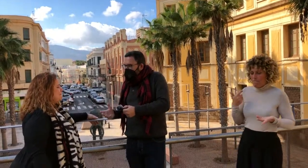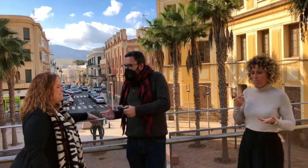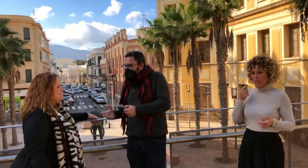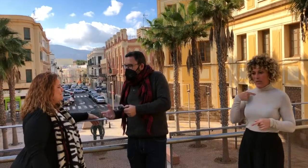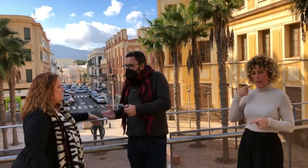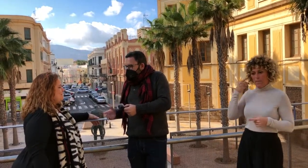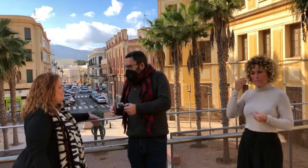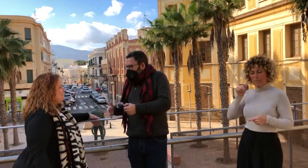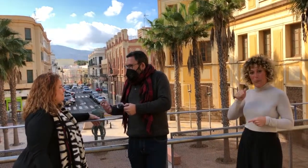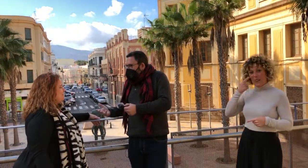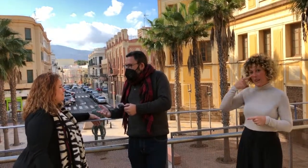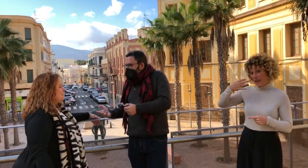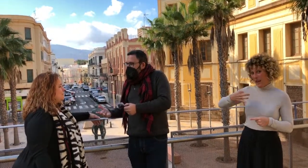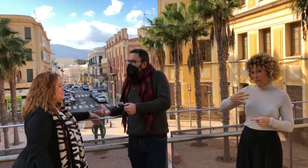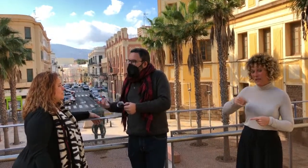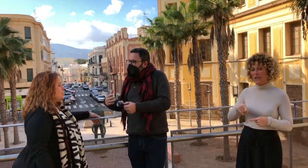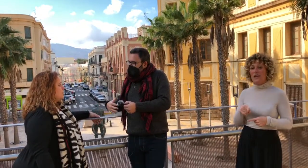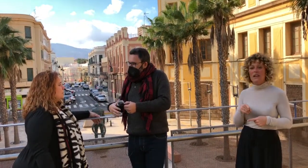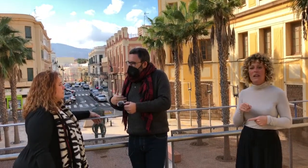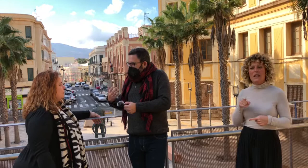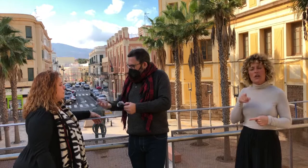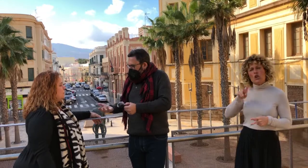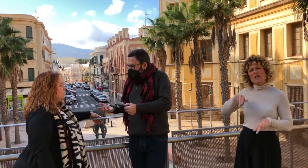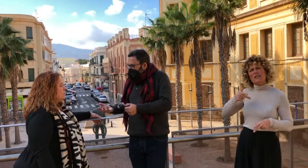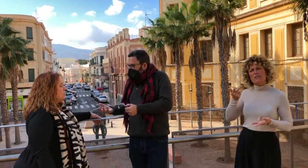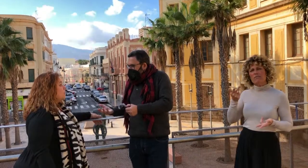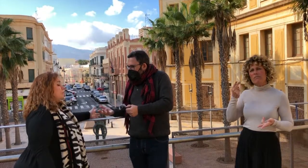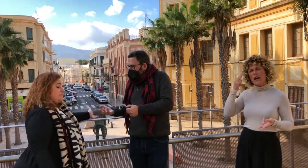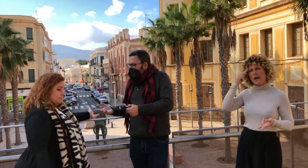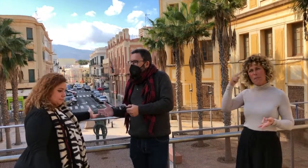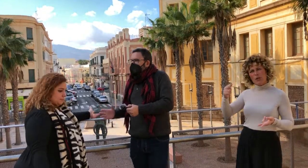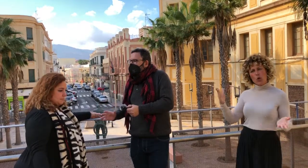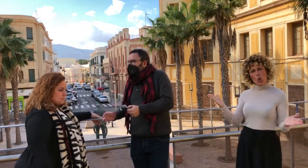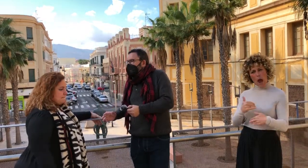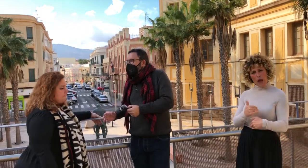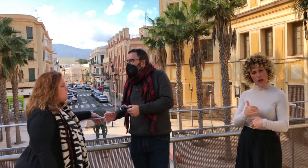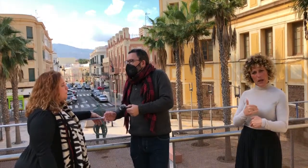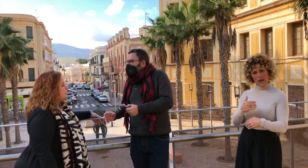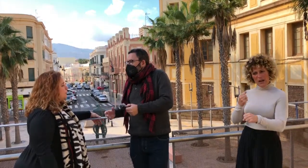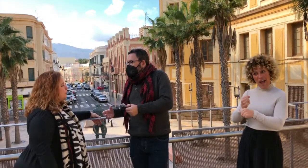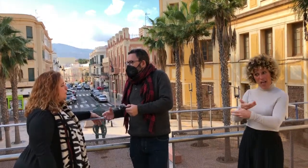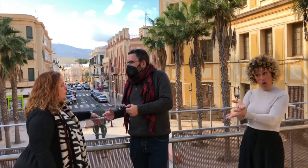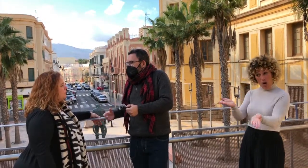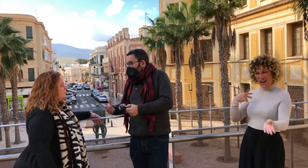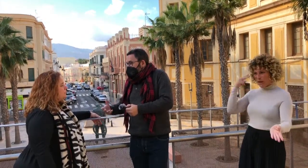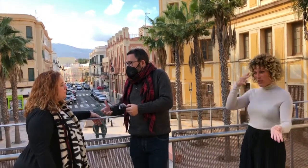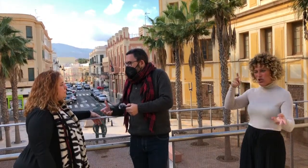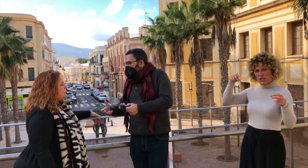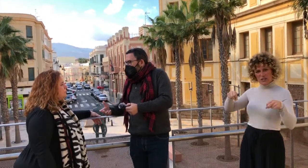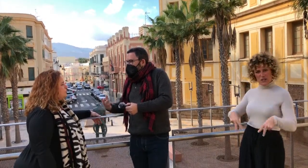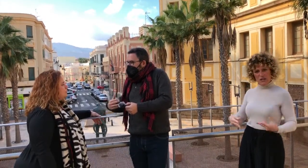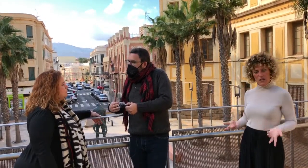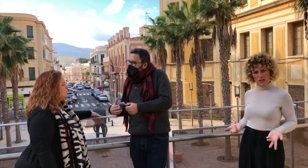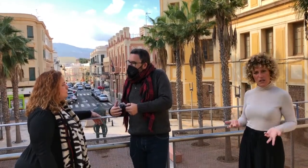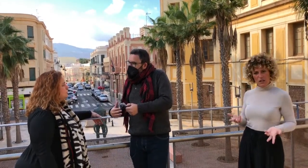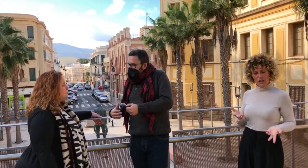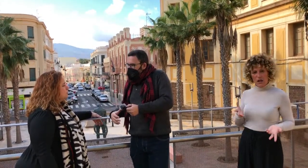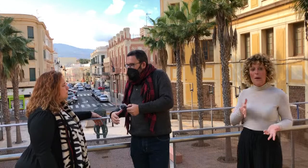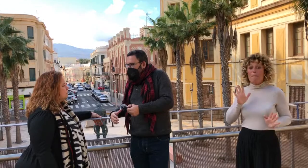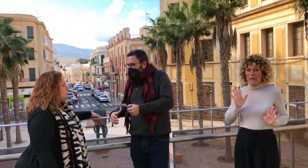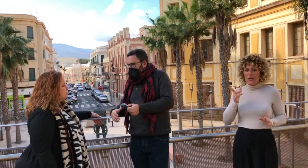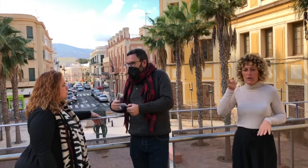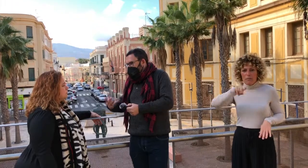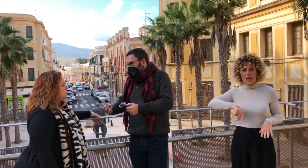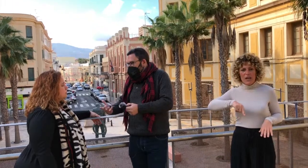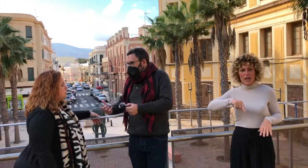realmente, entre otras cosas, una falta de respeto a los trabajadores que tienen que realizar ese trabajo, pero también una falta de